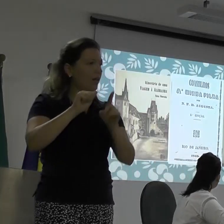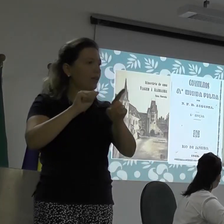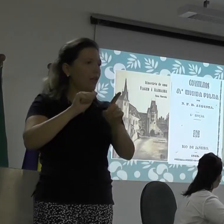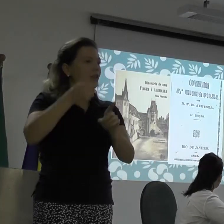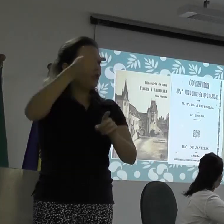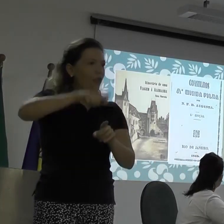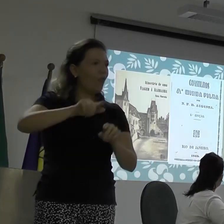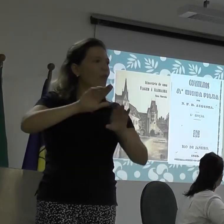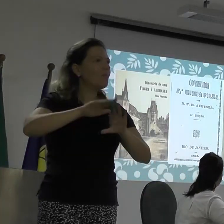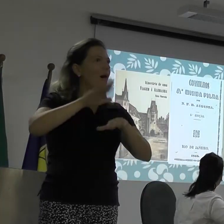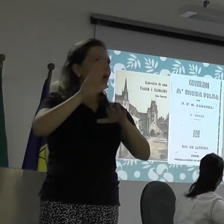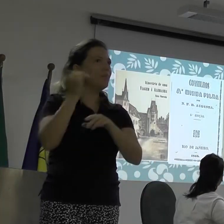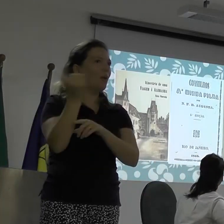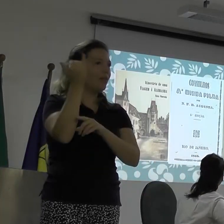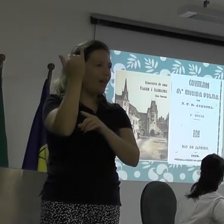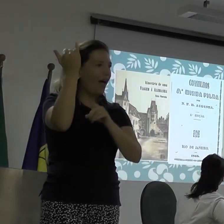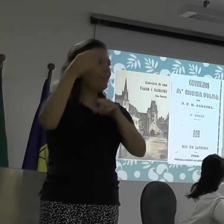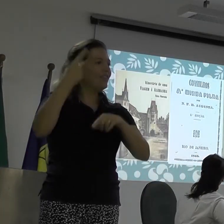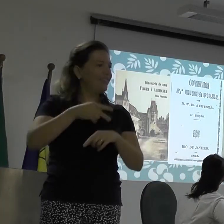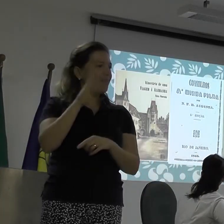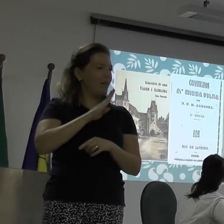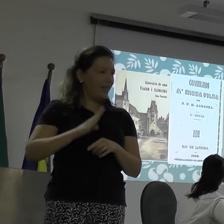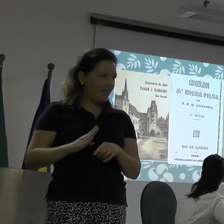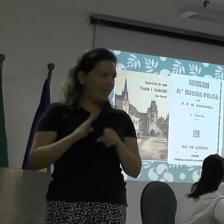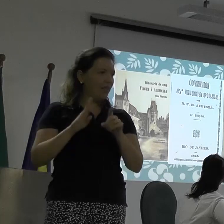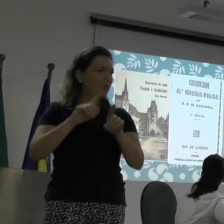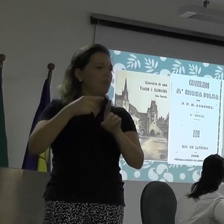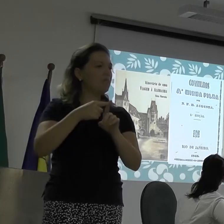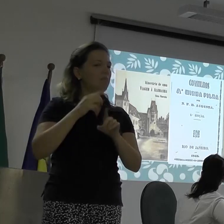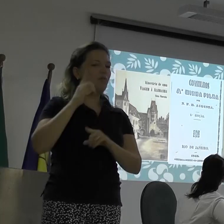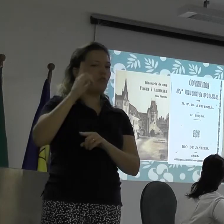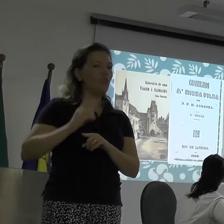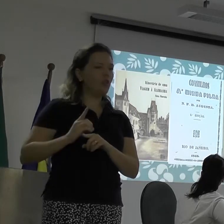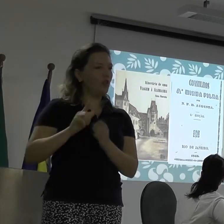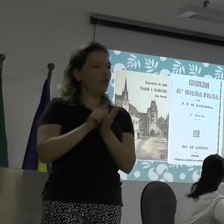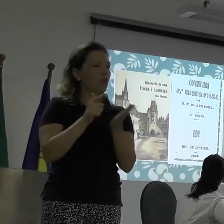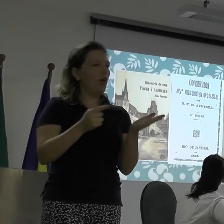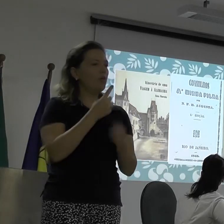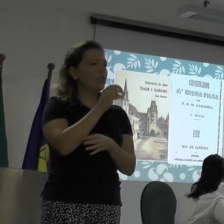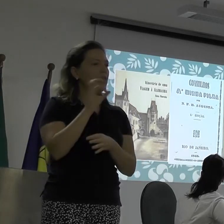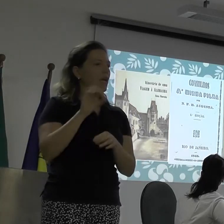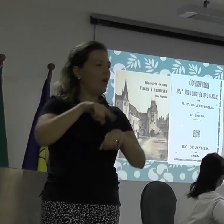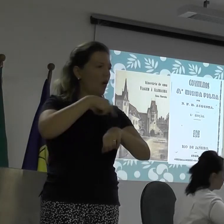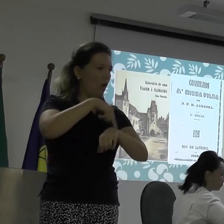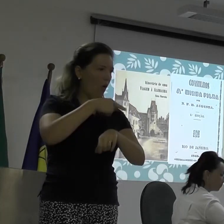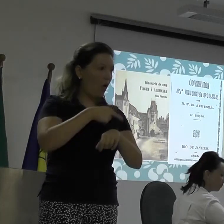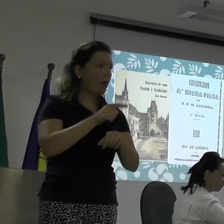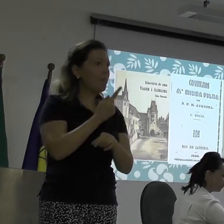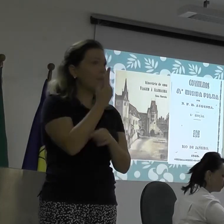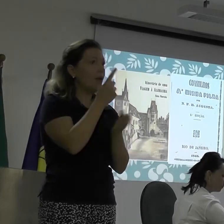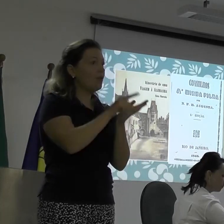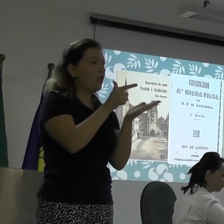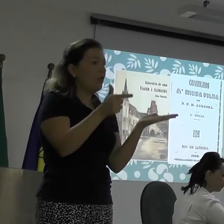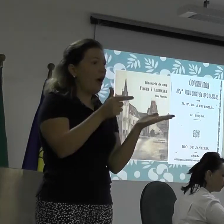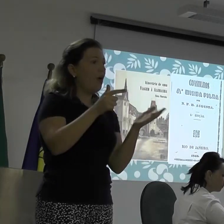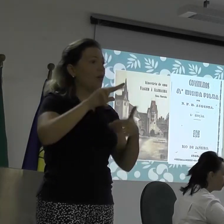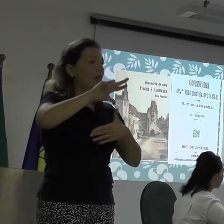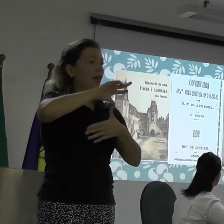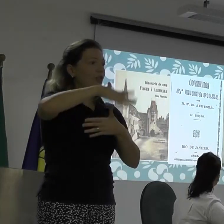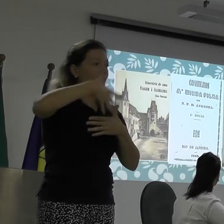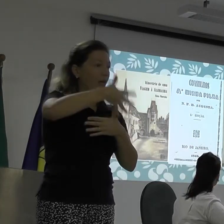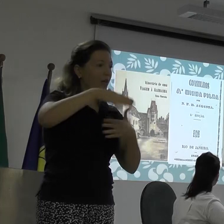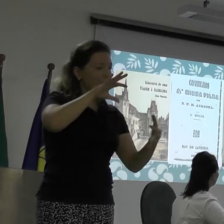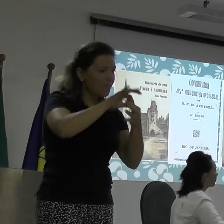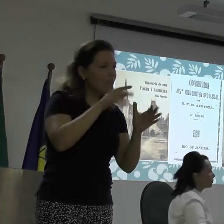do feminismo no Brasil e uma das diretoras do Jornal das Senhoras, o primeiro jornal latino-americano destinado às